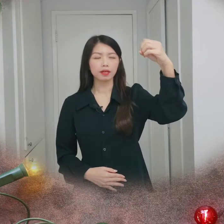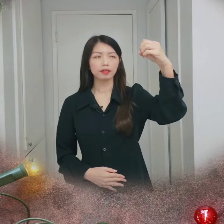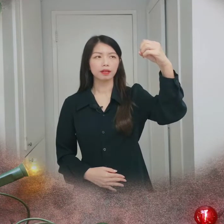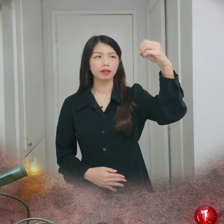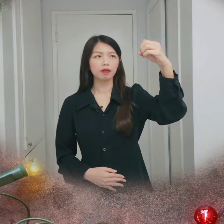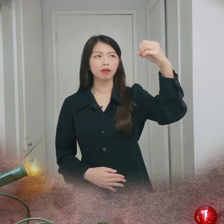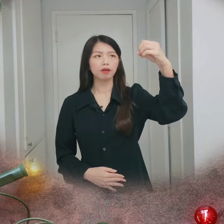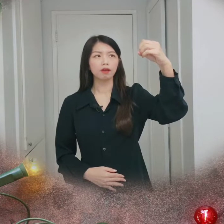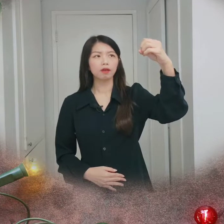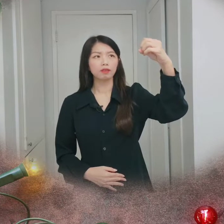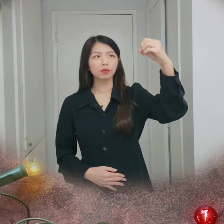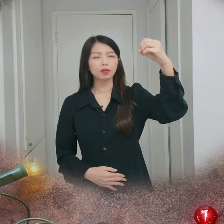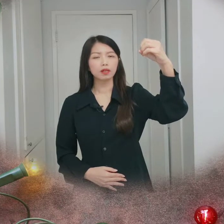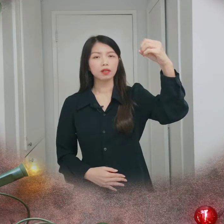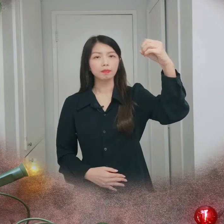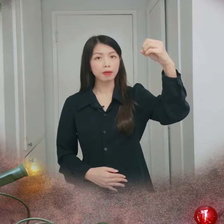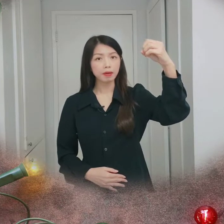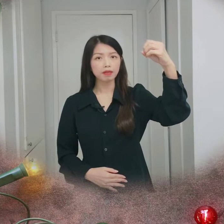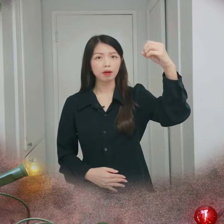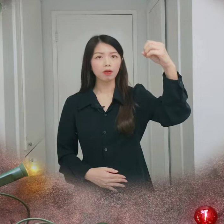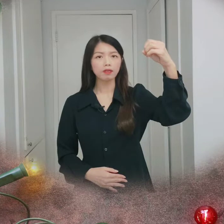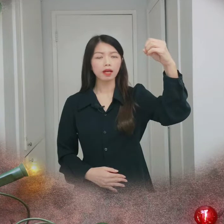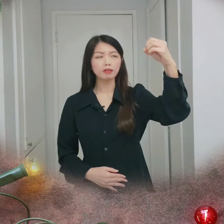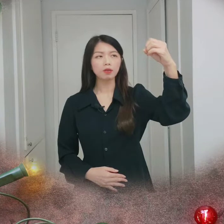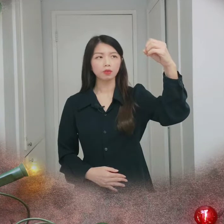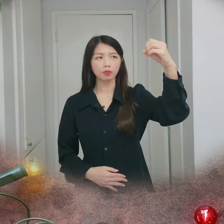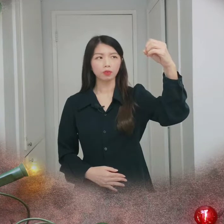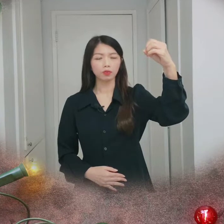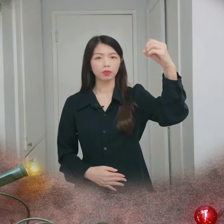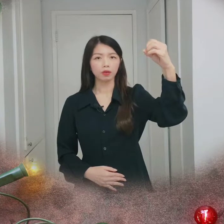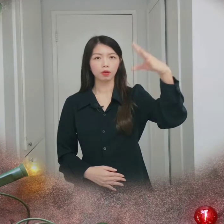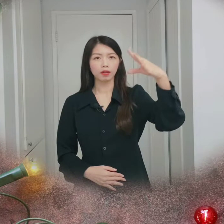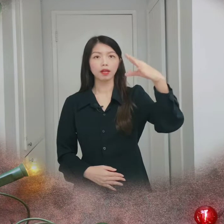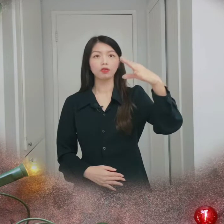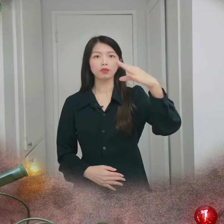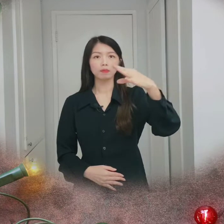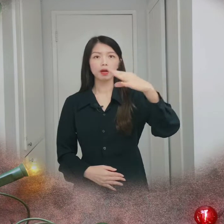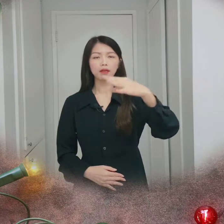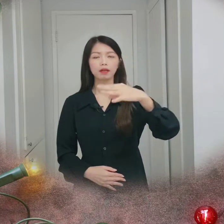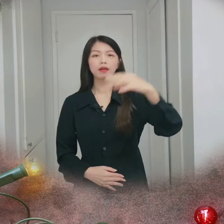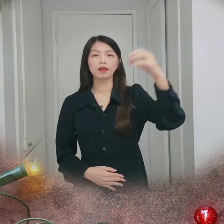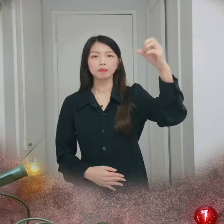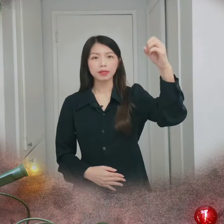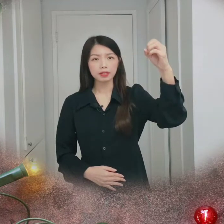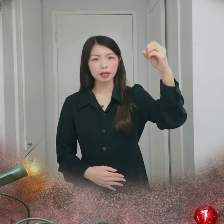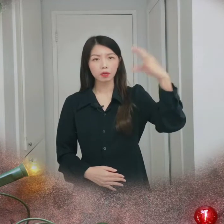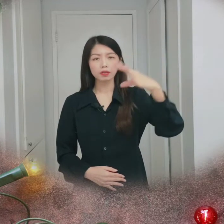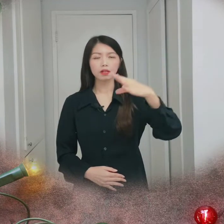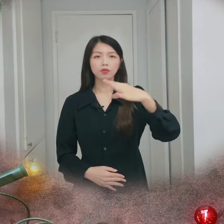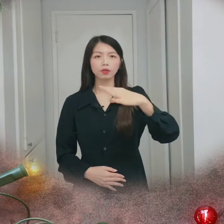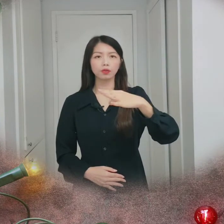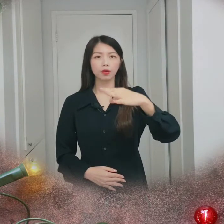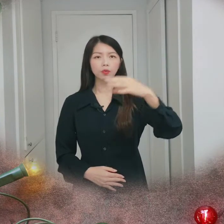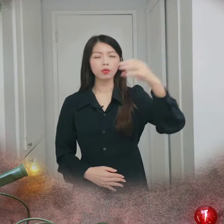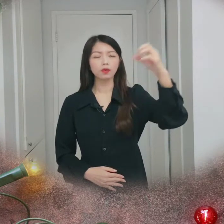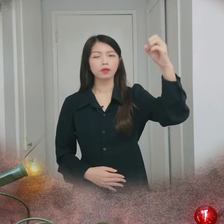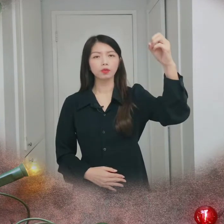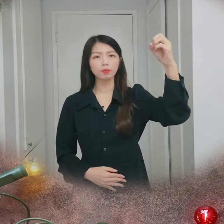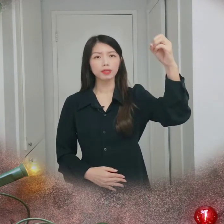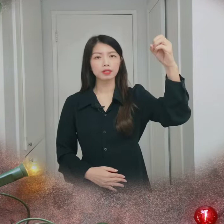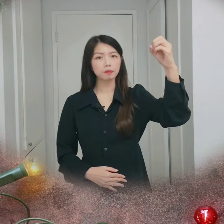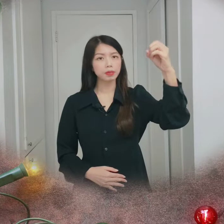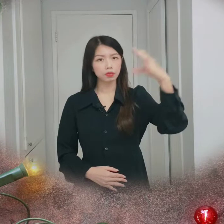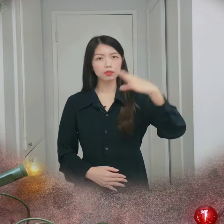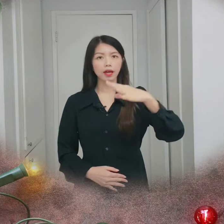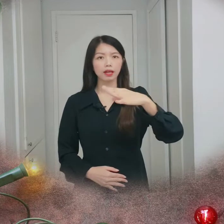쥐시고 이 상태에서 손을 피면서 사선으로 이렇게 내려주시면 빛이라고 한 뜻의 수어도 되고,